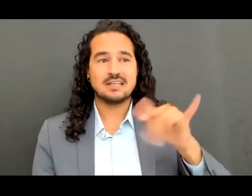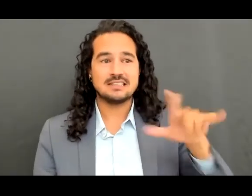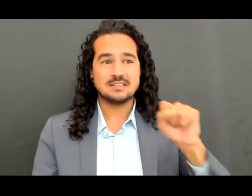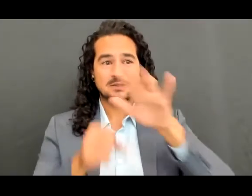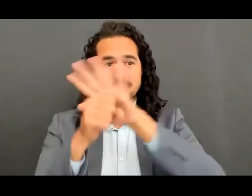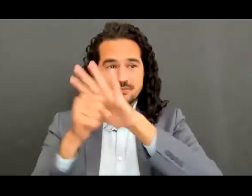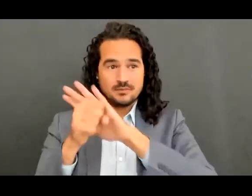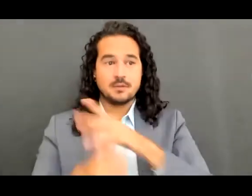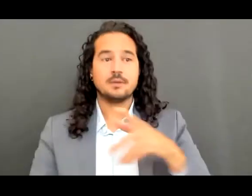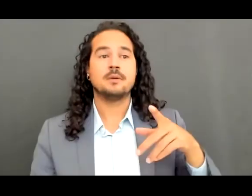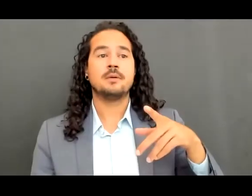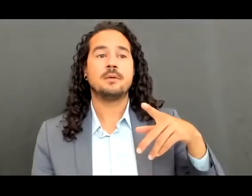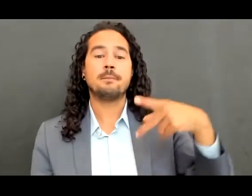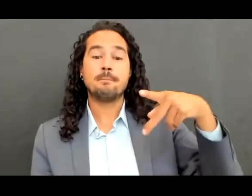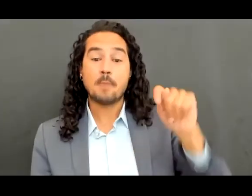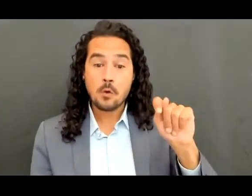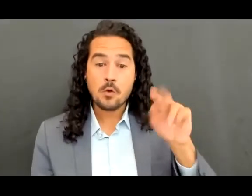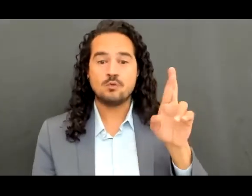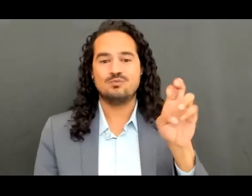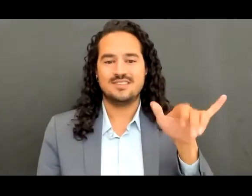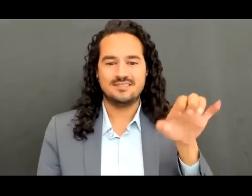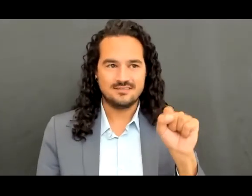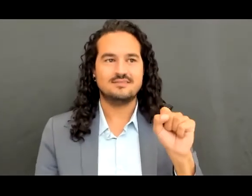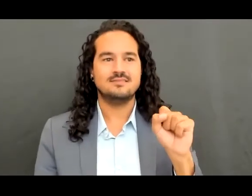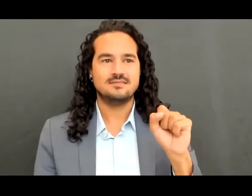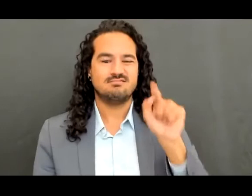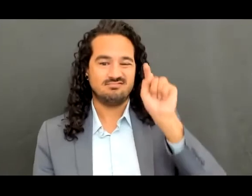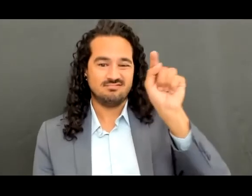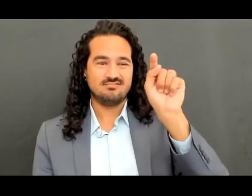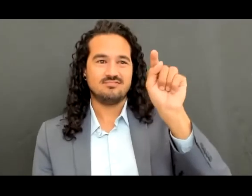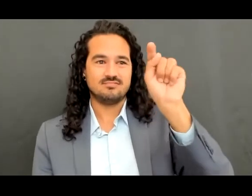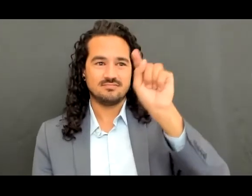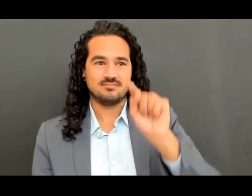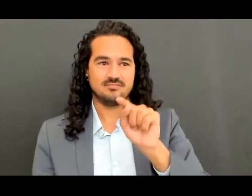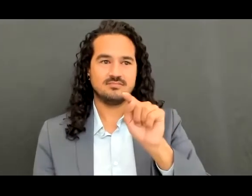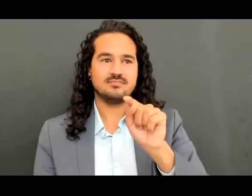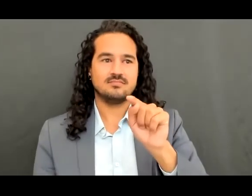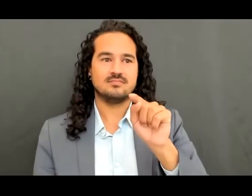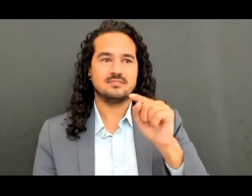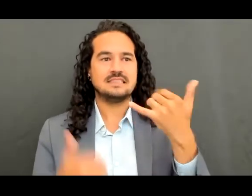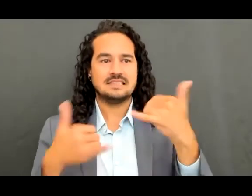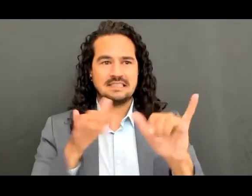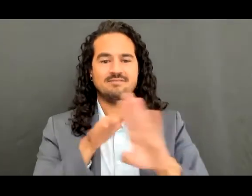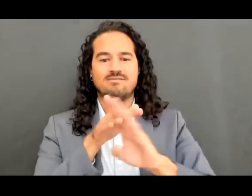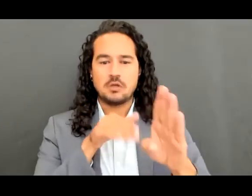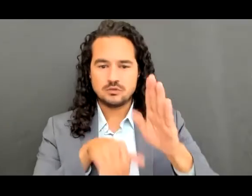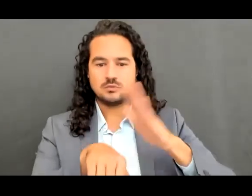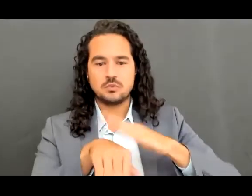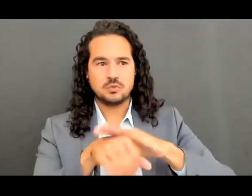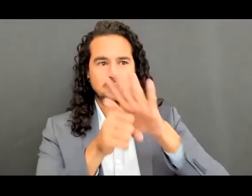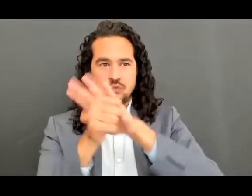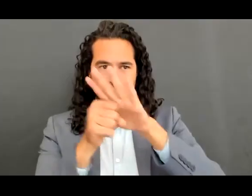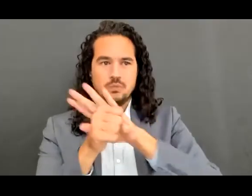Lo demás del Punto Reyes tienen un aviso de evacuación, Inverness Park, Reynes